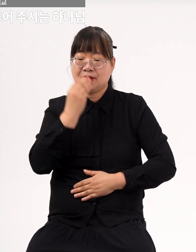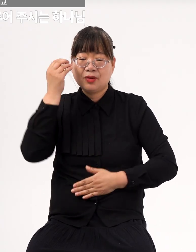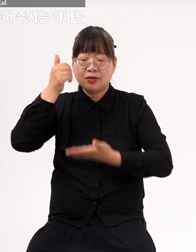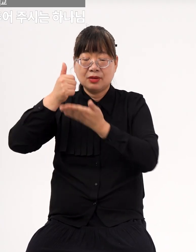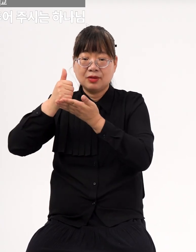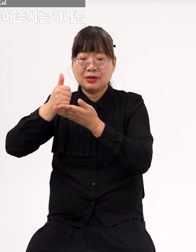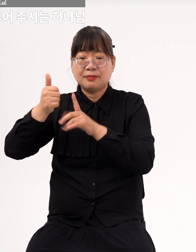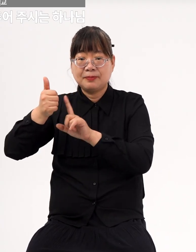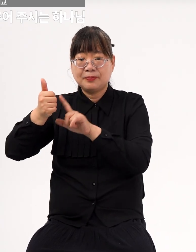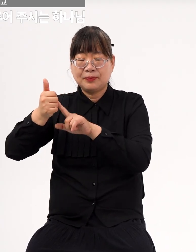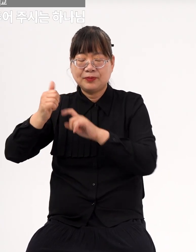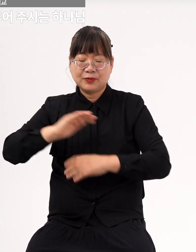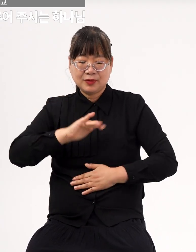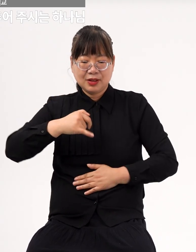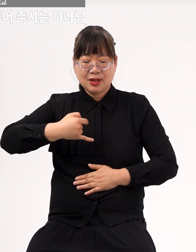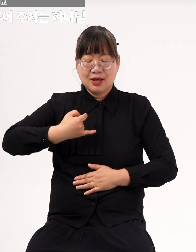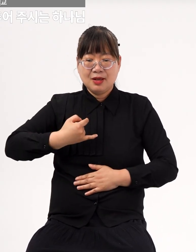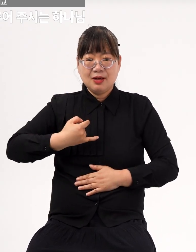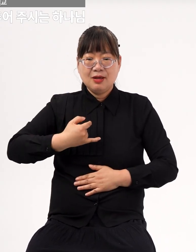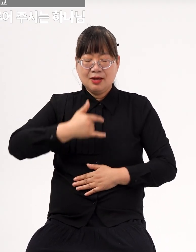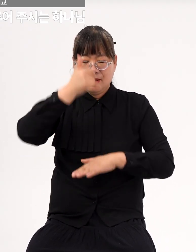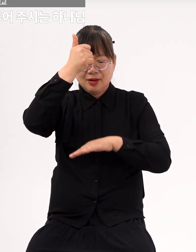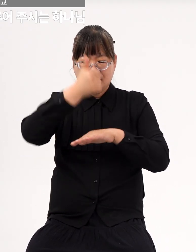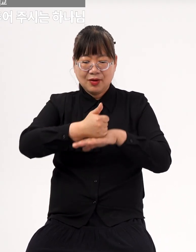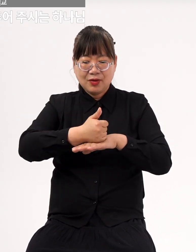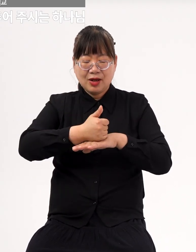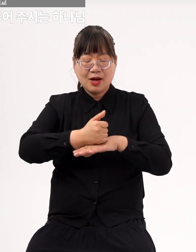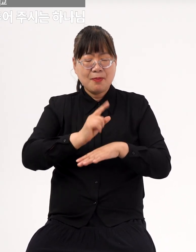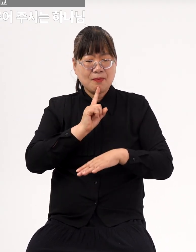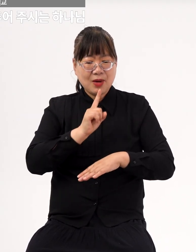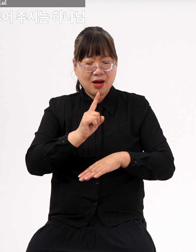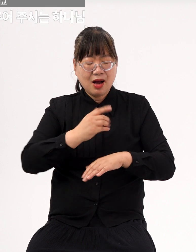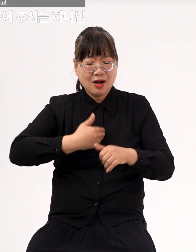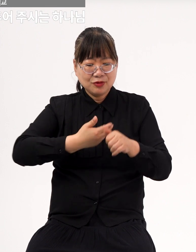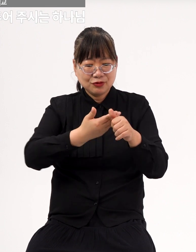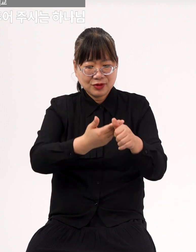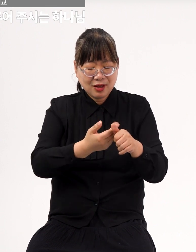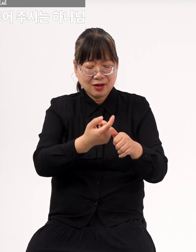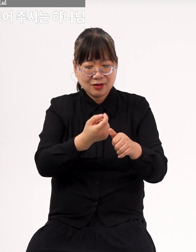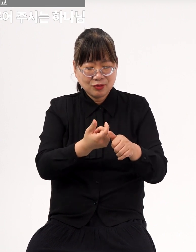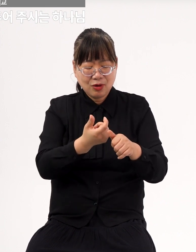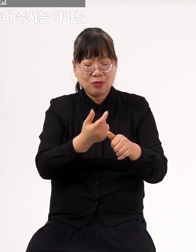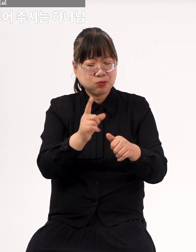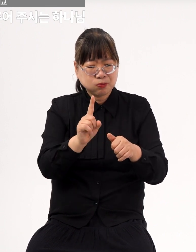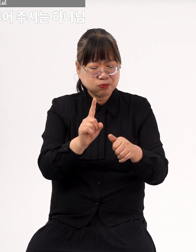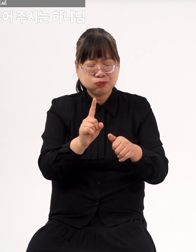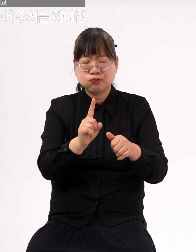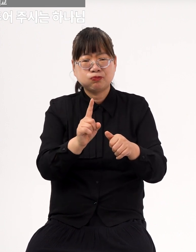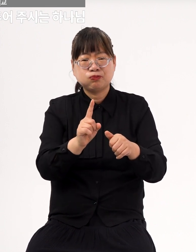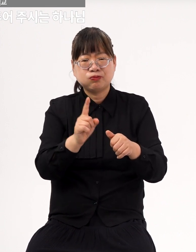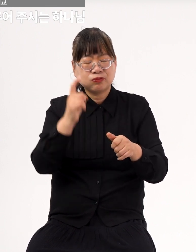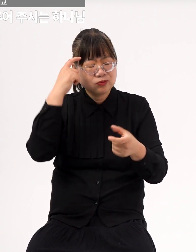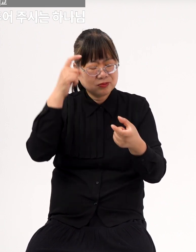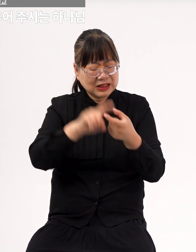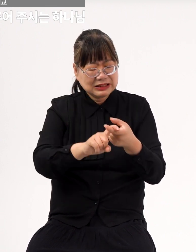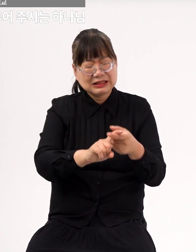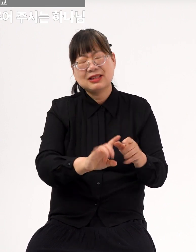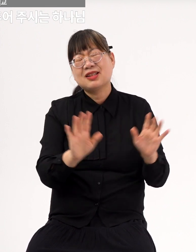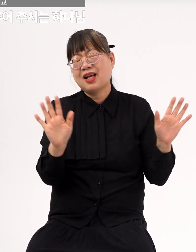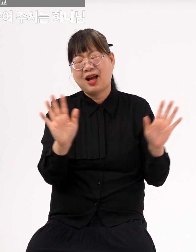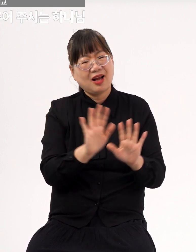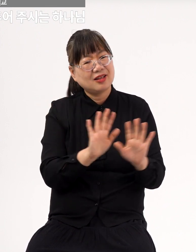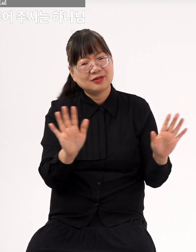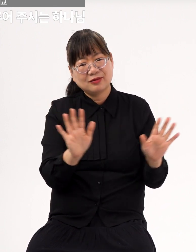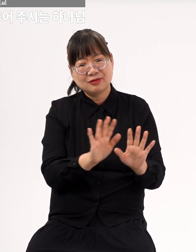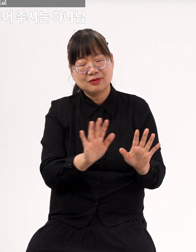성령님은 우리에게 어떤 결과를 많이 준다, 안 준다, 적게 준다, 이런 데 관심이